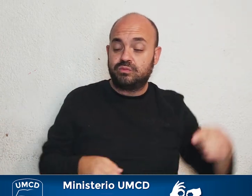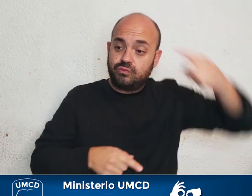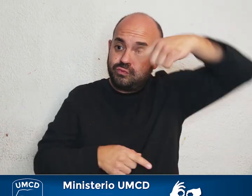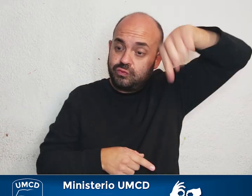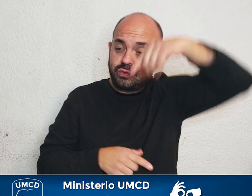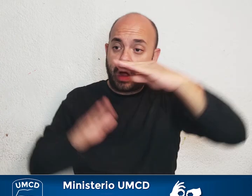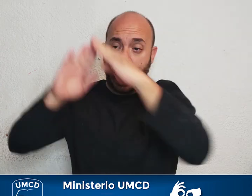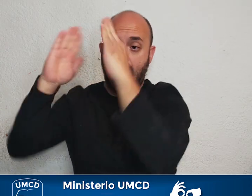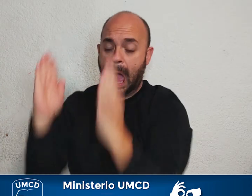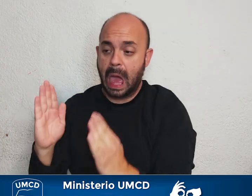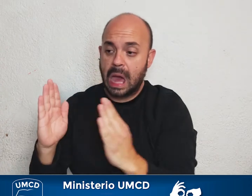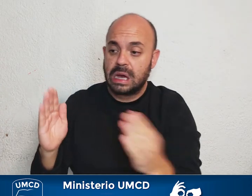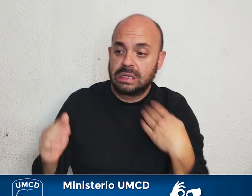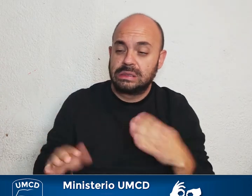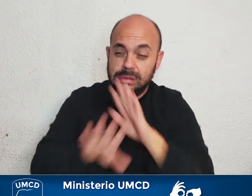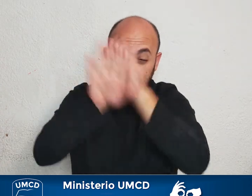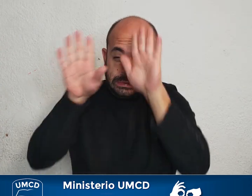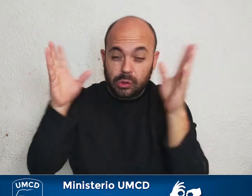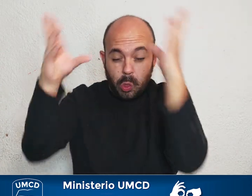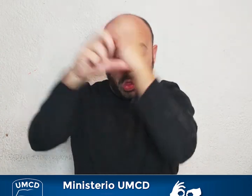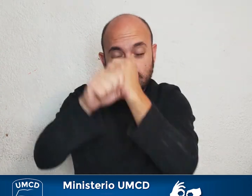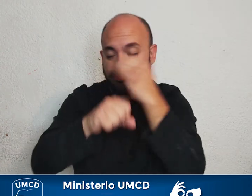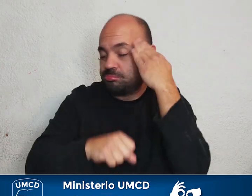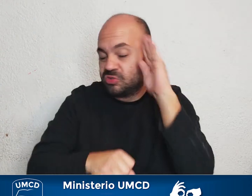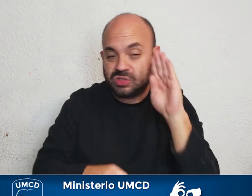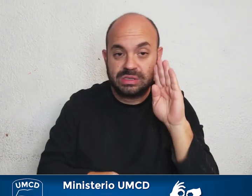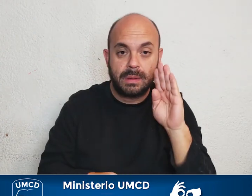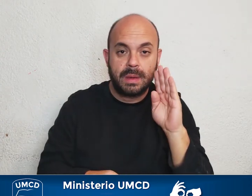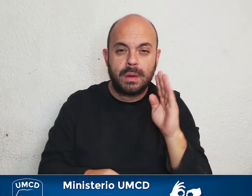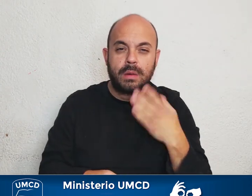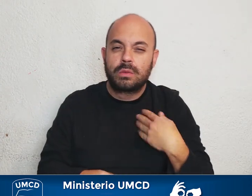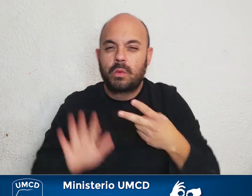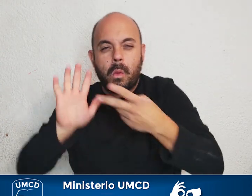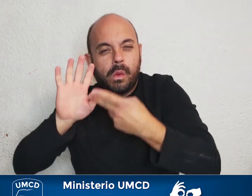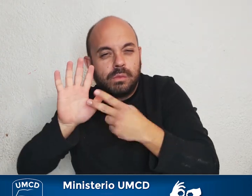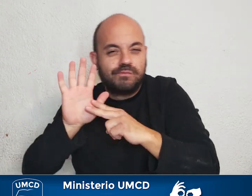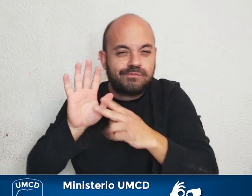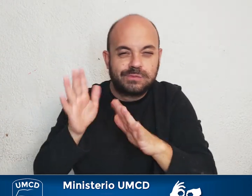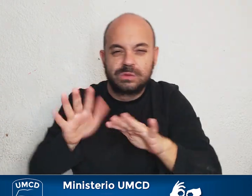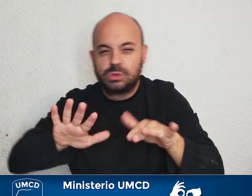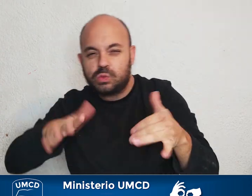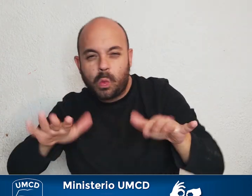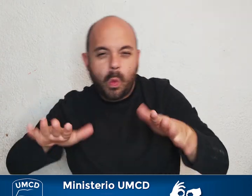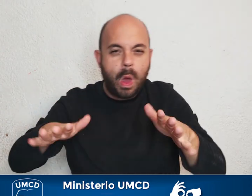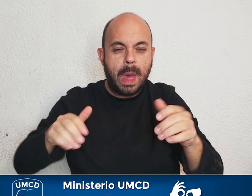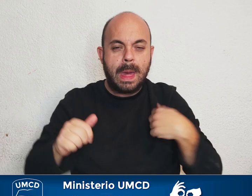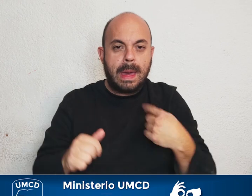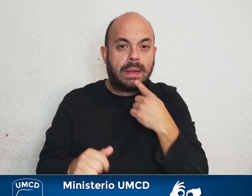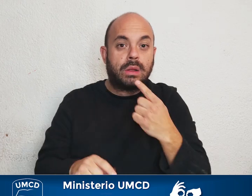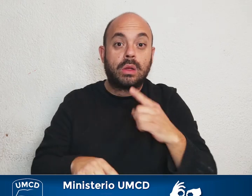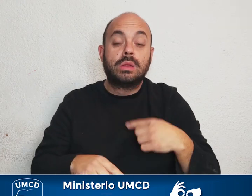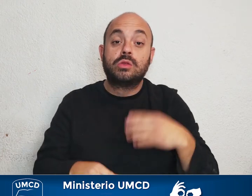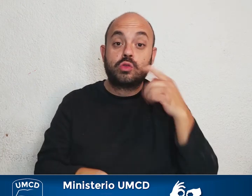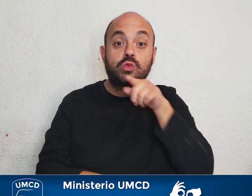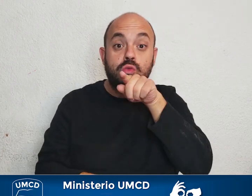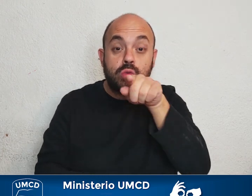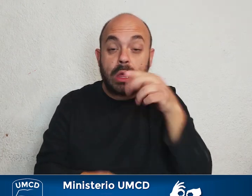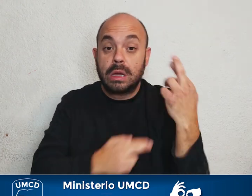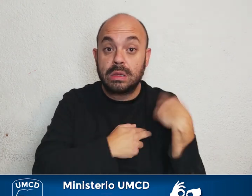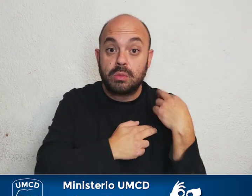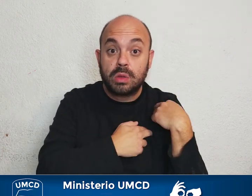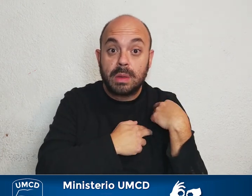la madrugada o al canto del gallo. De esa manera Él les recuerda de que aunque es incierta la venida,